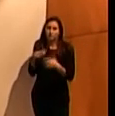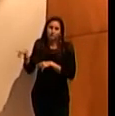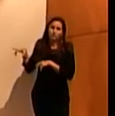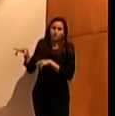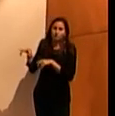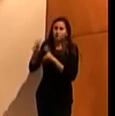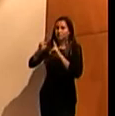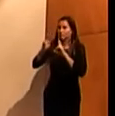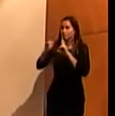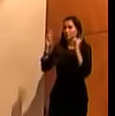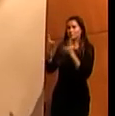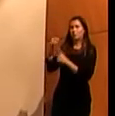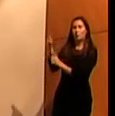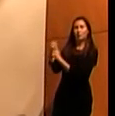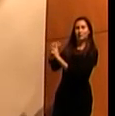Alors, c'est vrai que